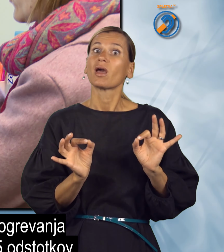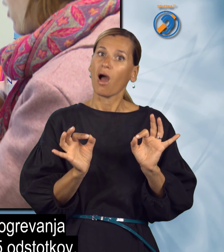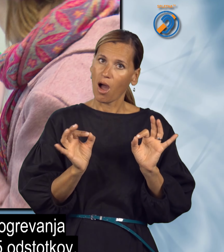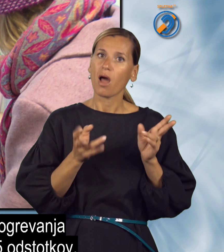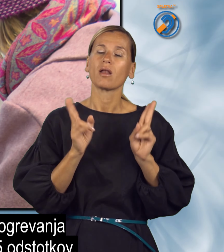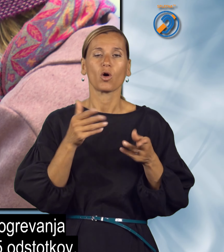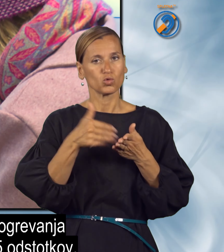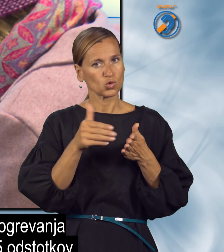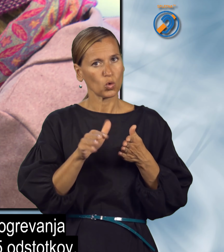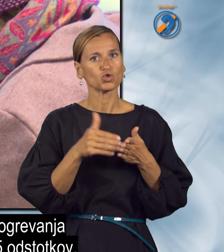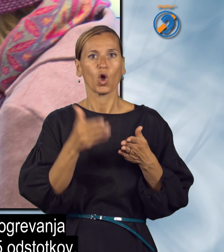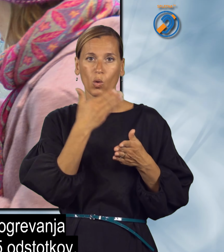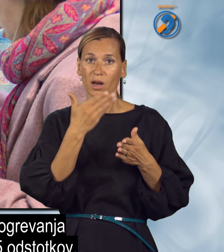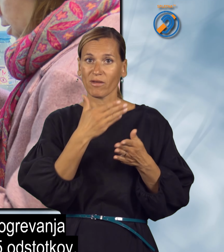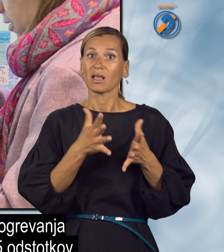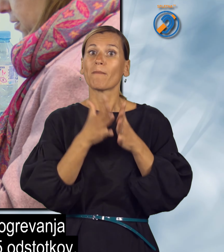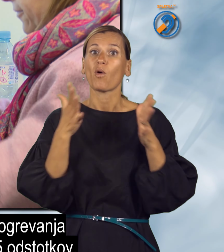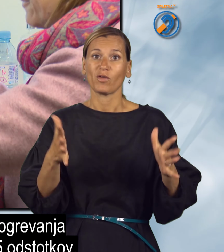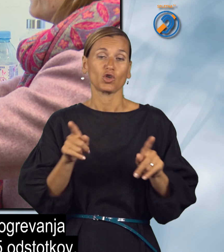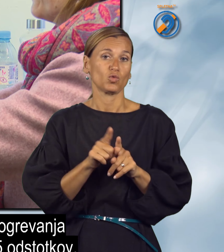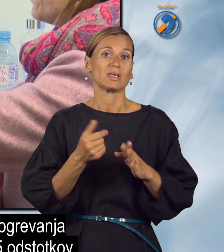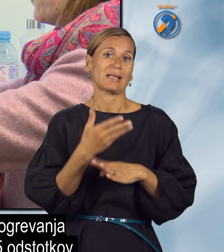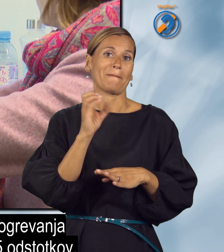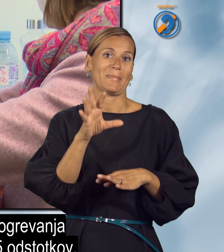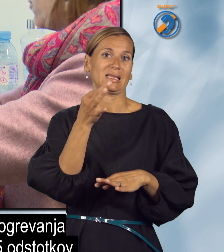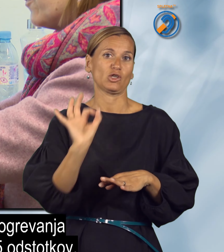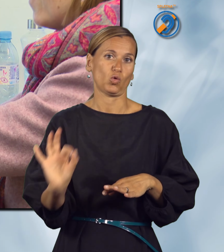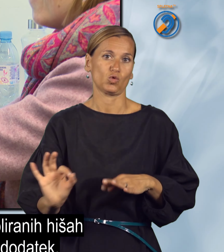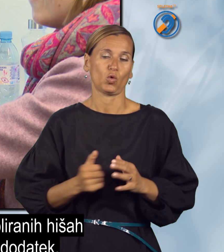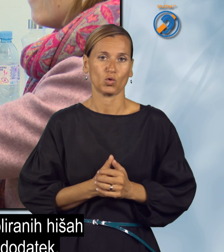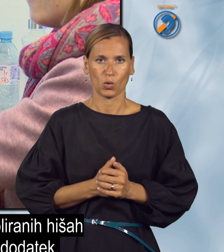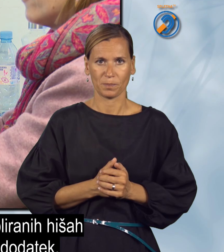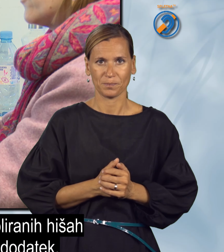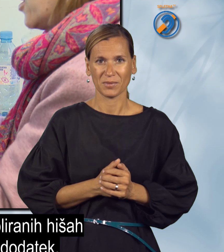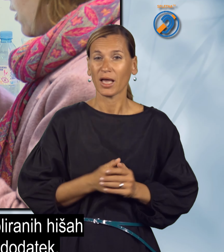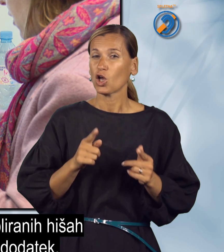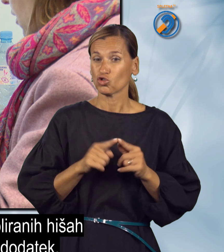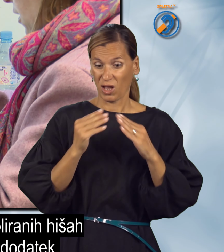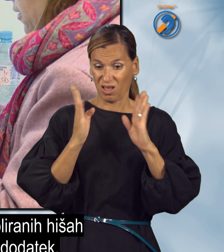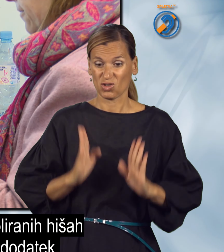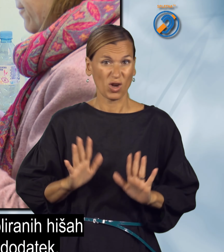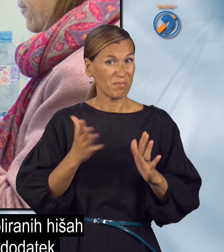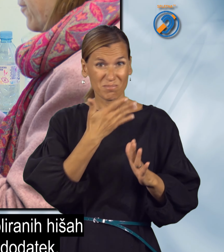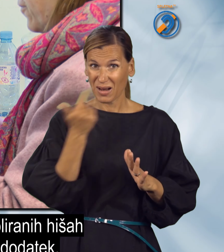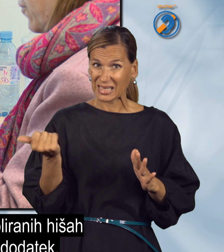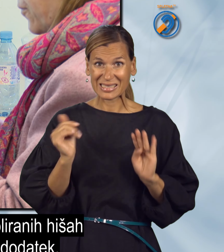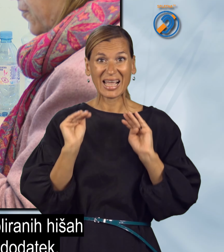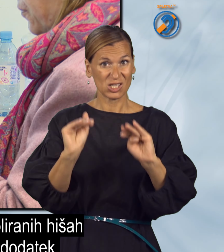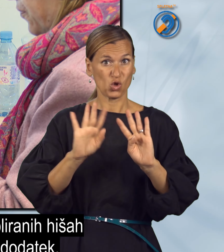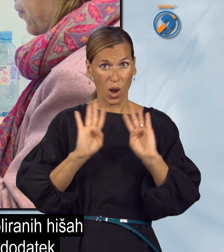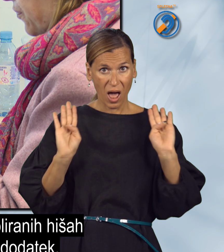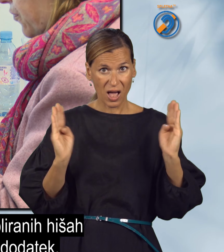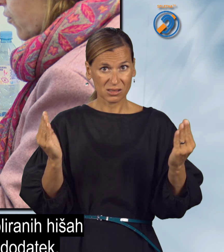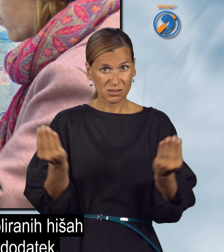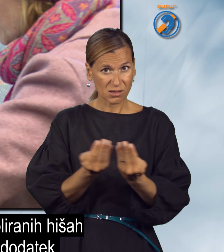stroški ogrevanja povišajo tudi za 15%. Predvsem pri neizoliranih hišah je zelo